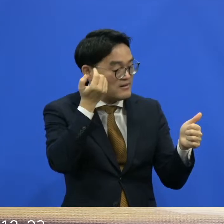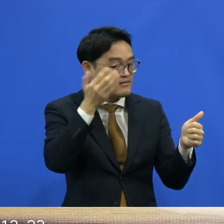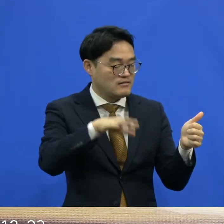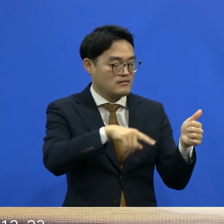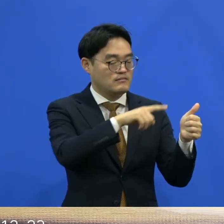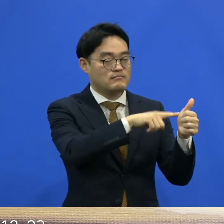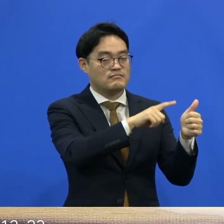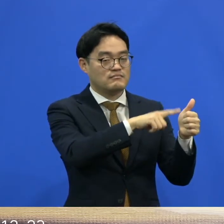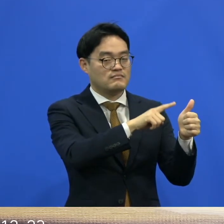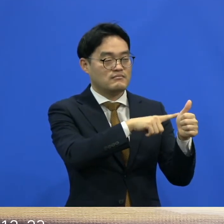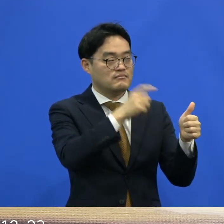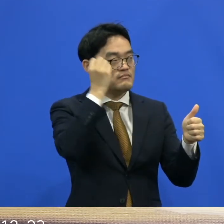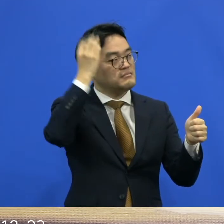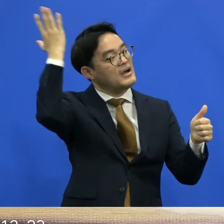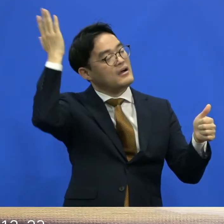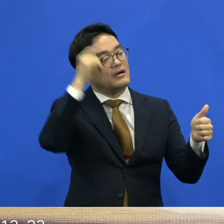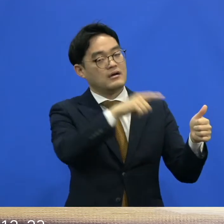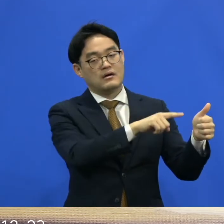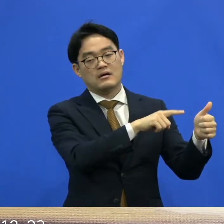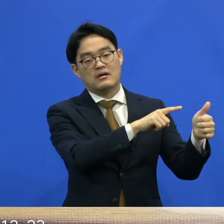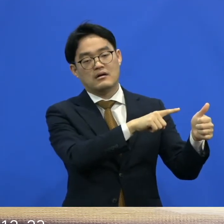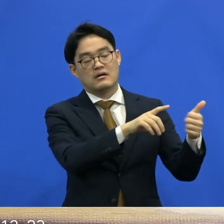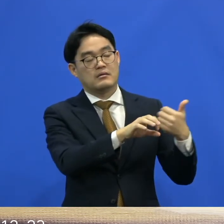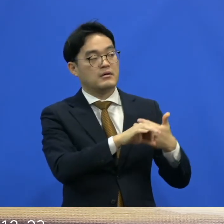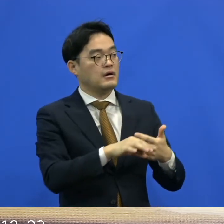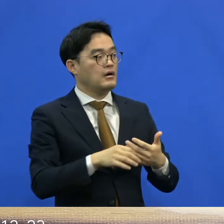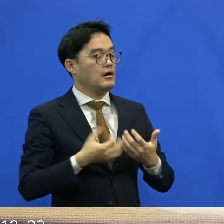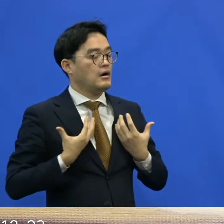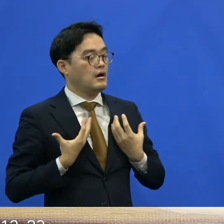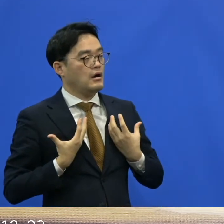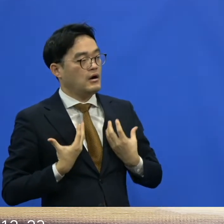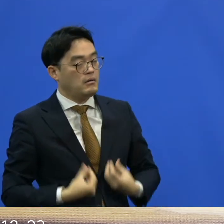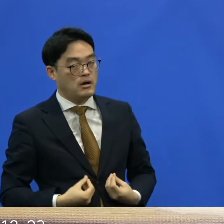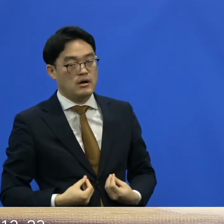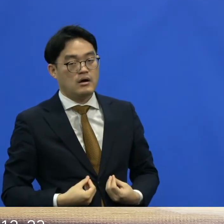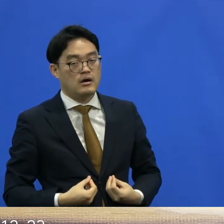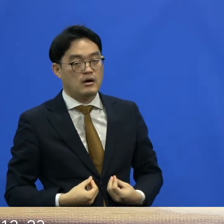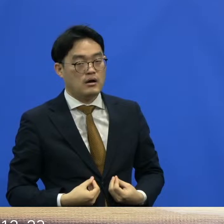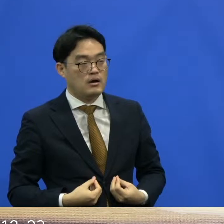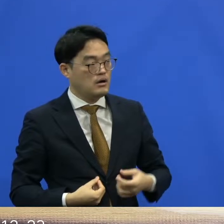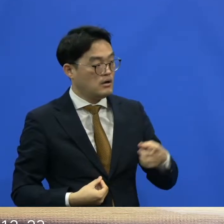상대는 생각조차도 하지 않아요. 안중에도 없어요.